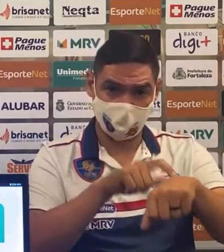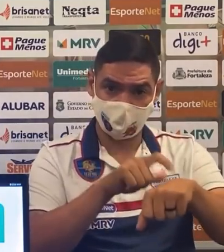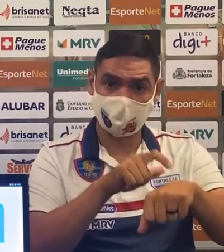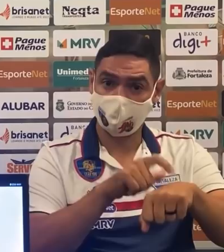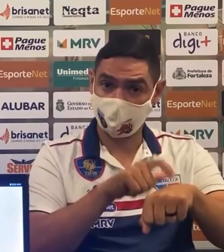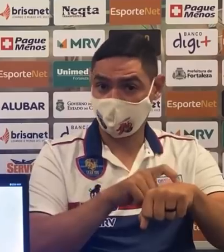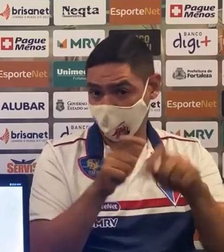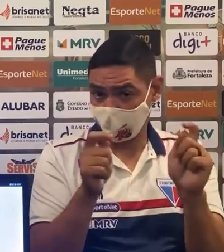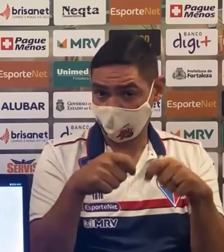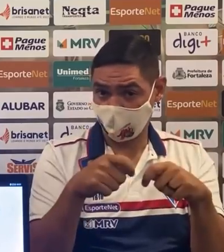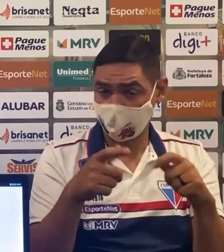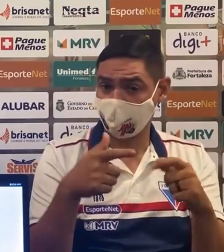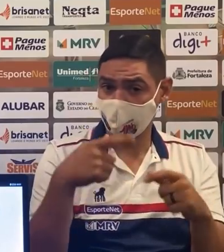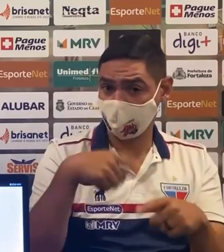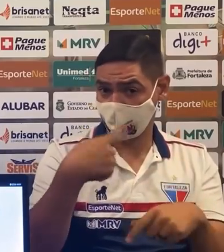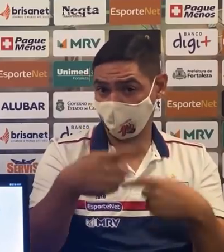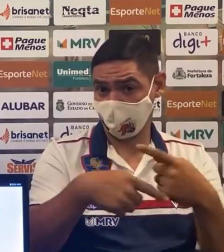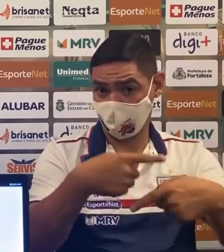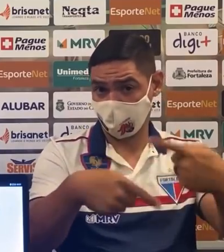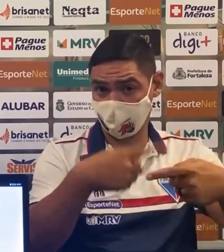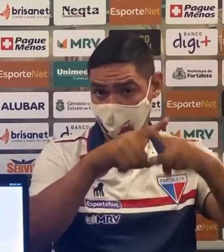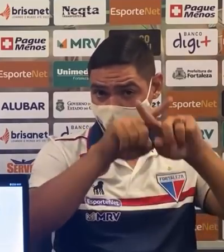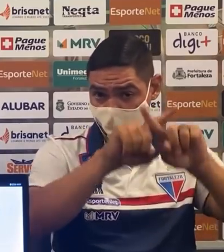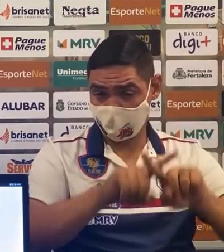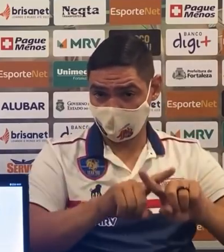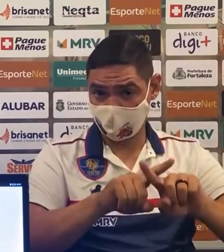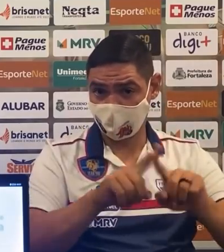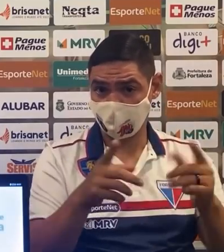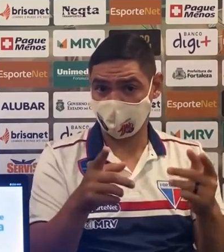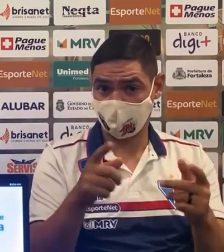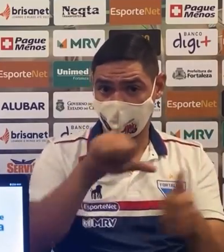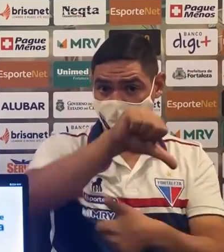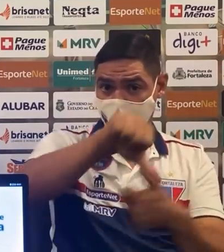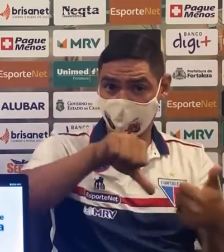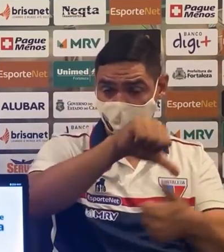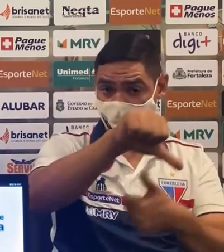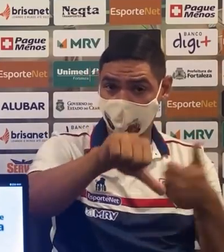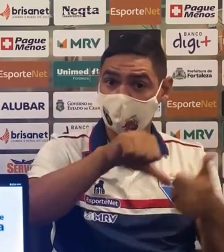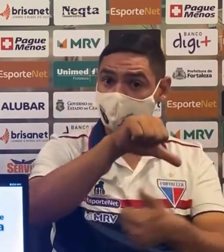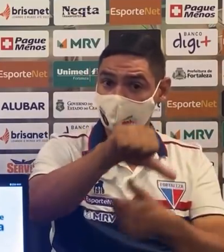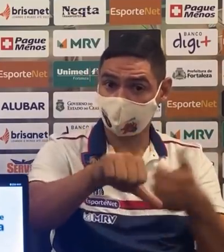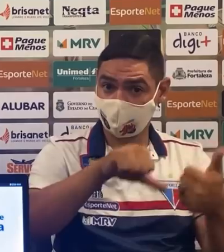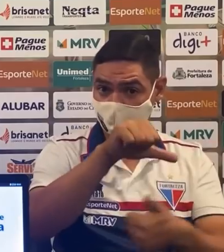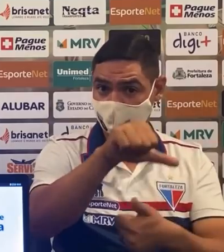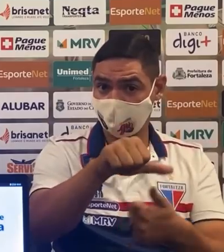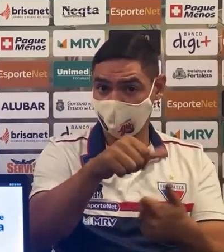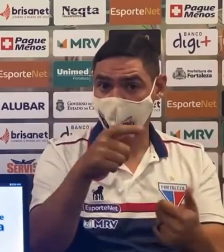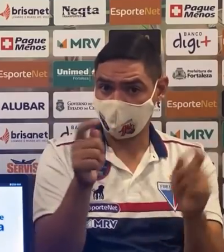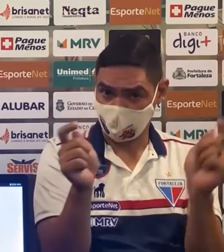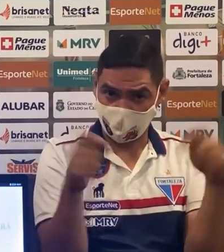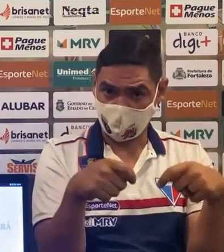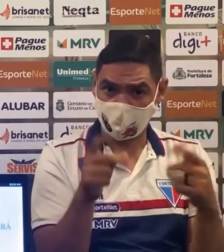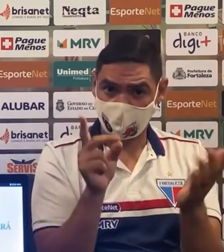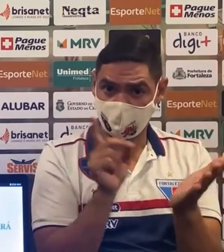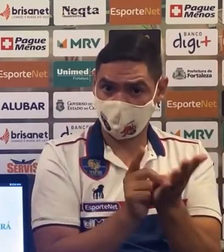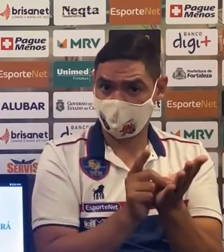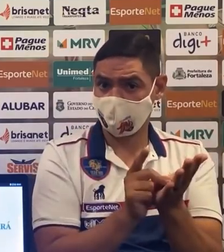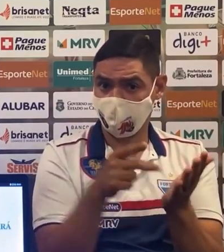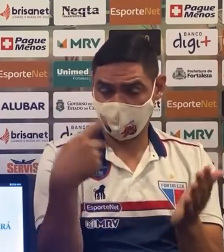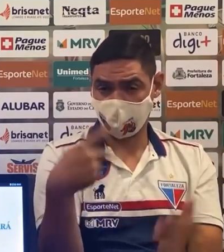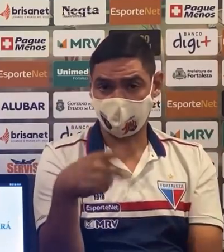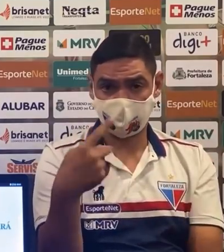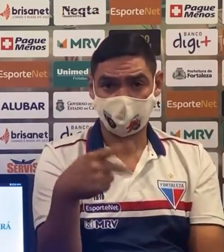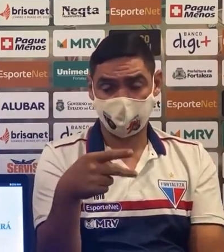no próximo jogo a gente não pode utilizar, pode ser um jogador